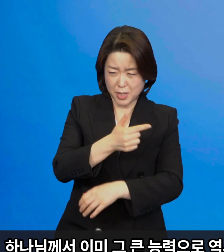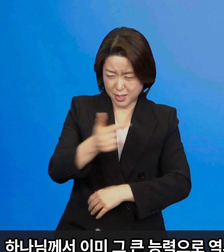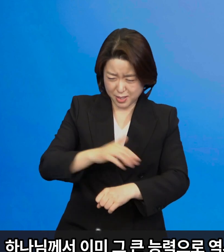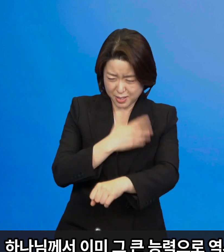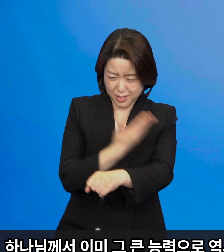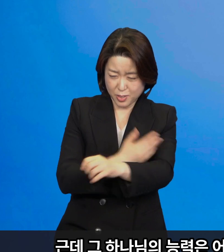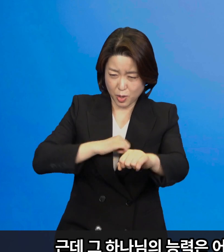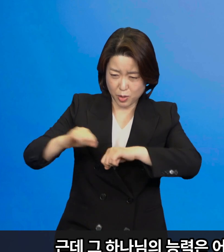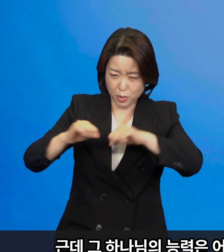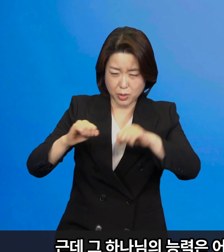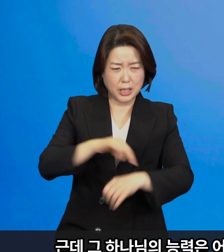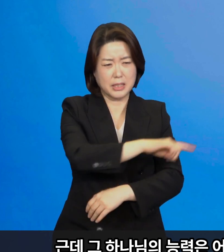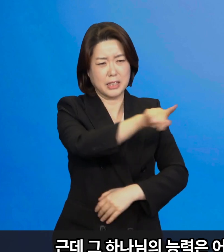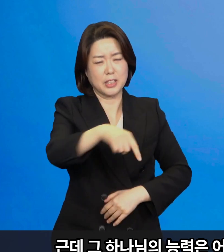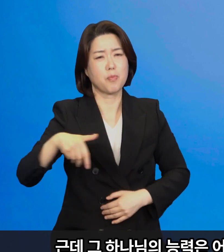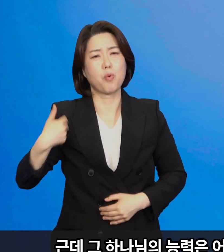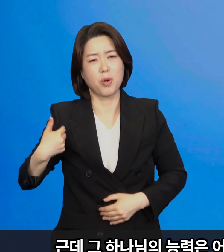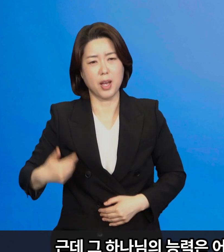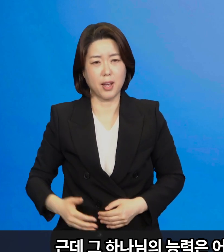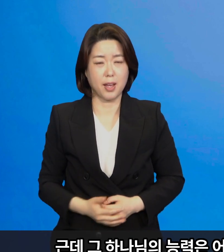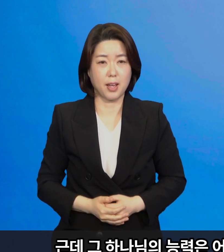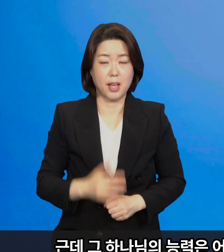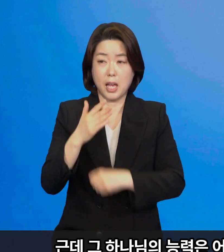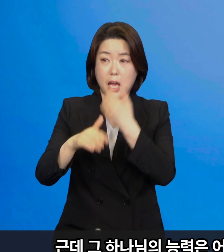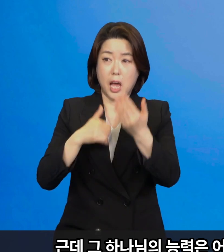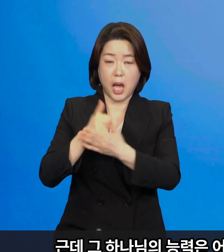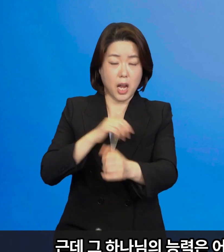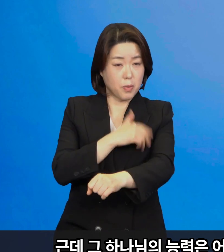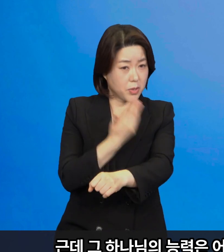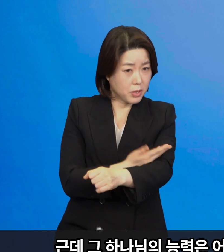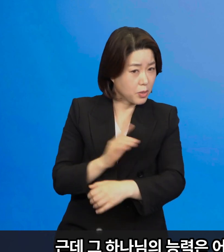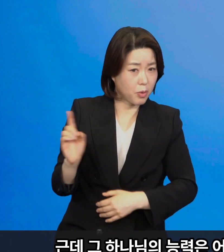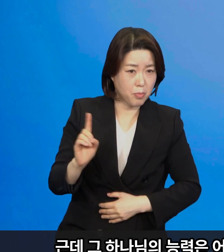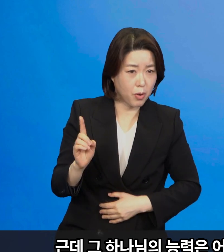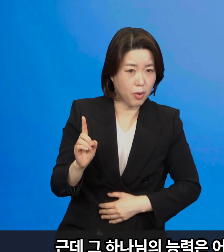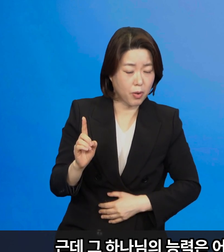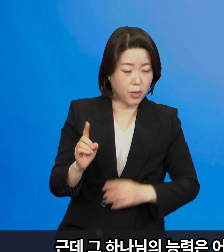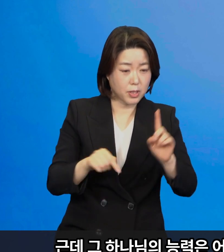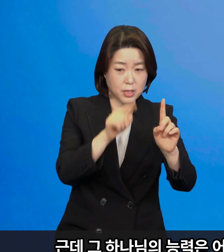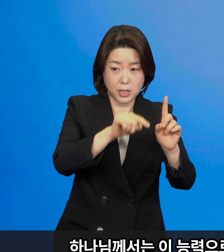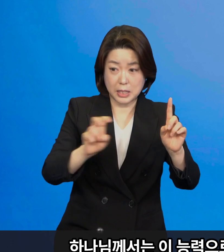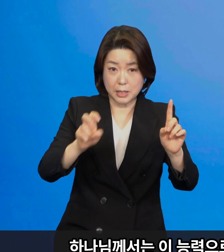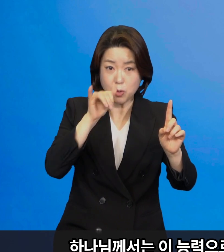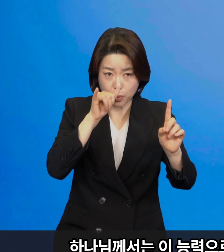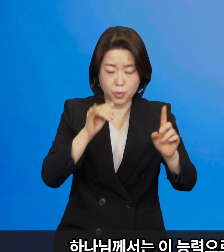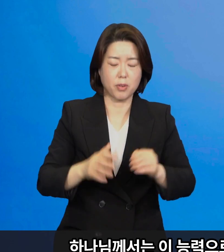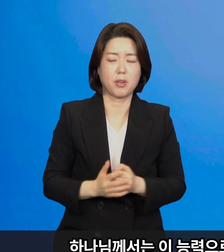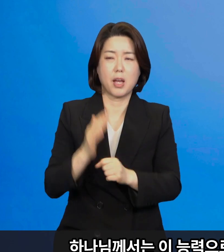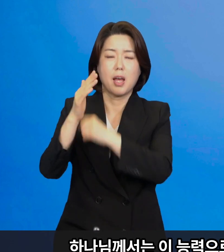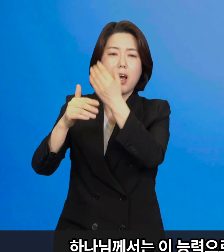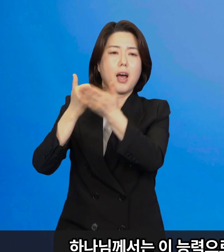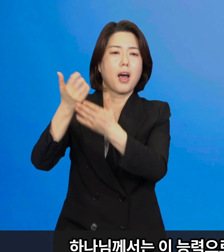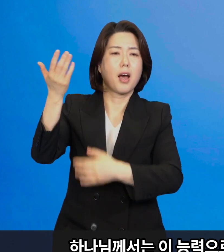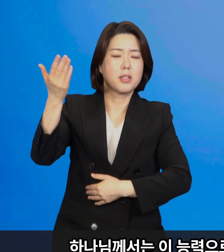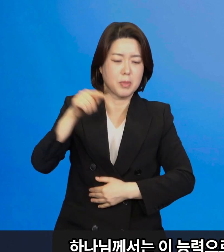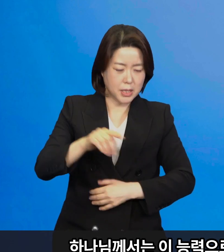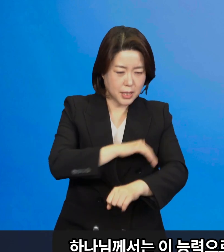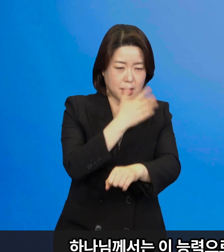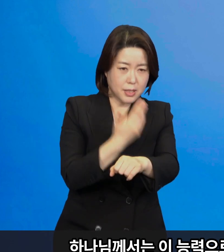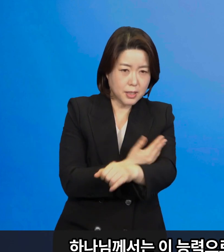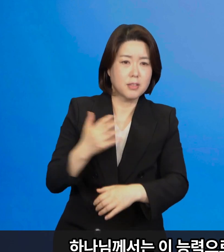있음을 그들이 모르고 있습니다. 근데 그 하나님의 능력은 어떤 능력이냐? 20절에 나옵니다. 하나님께서는 이